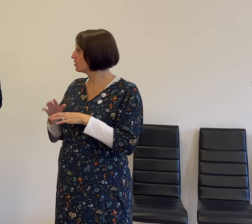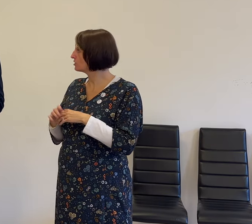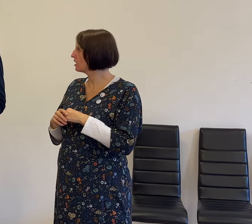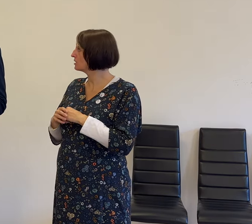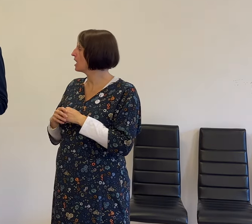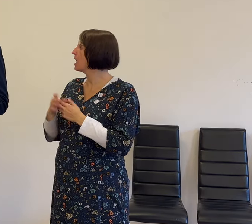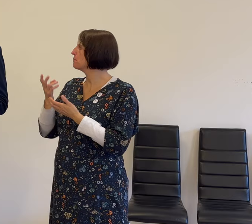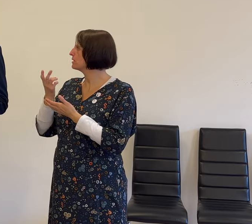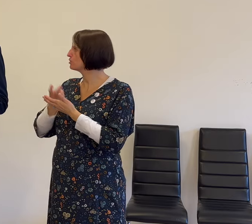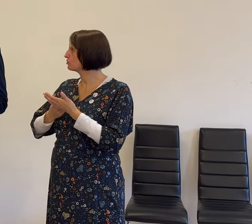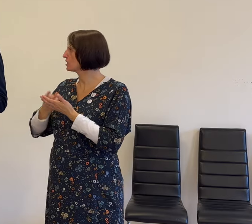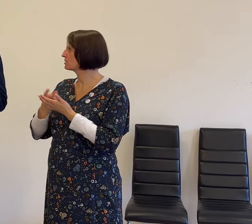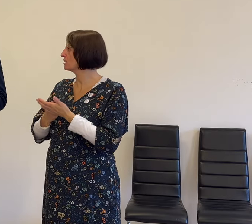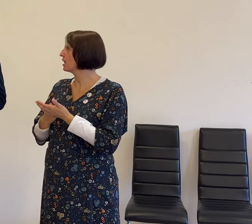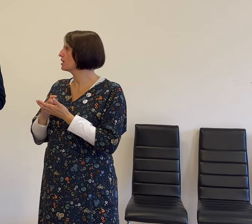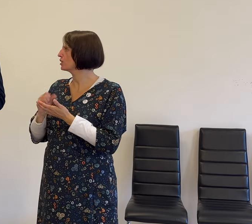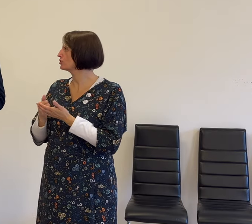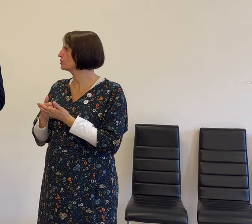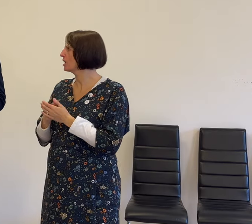jsme četli, když se